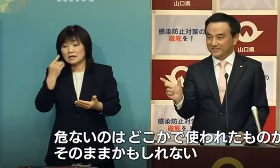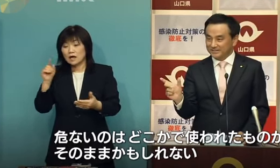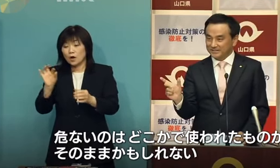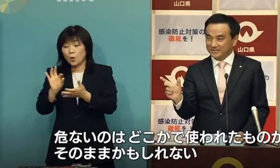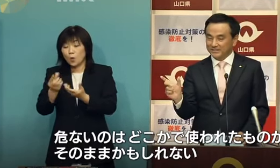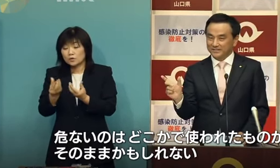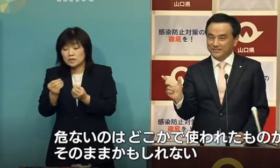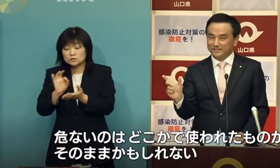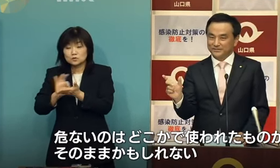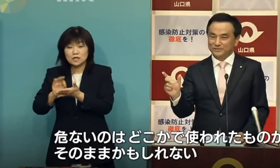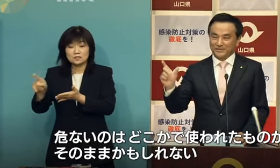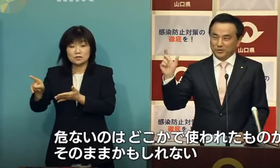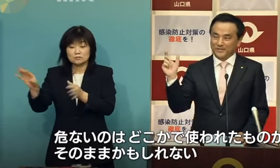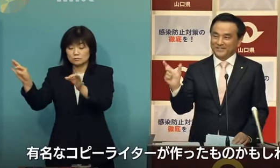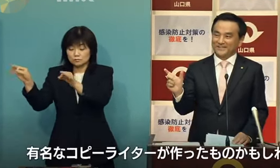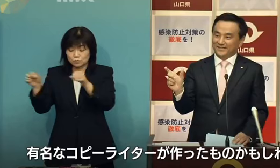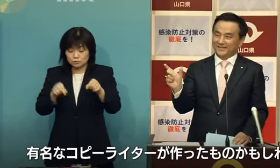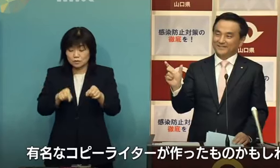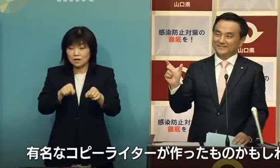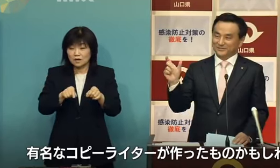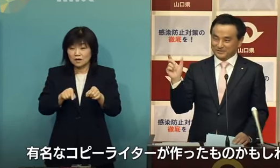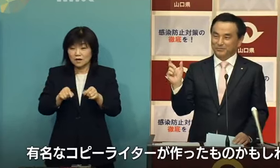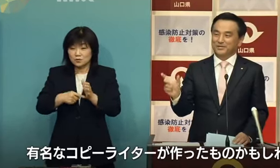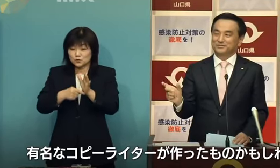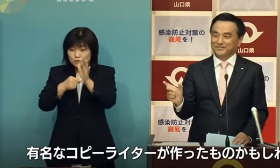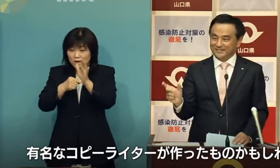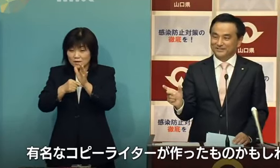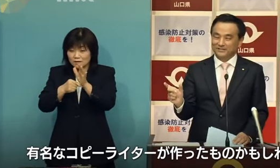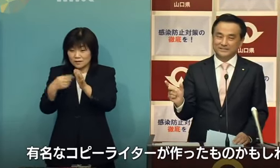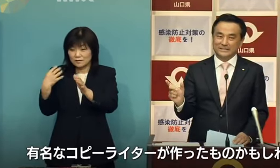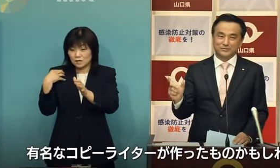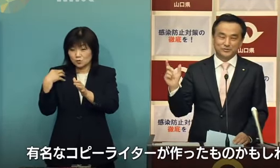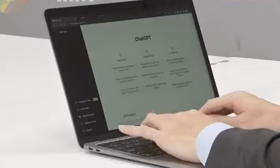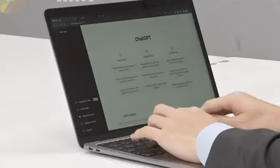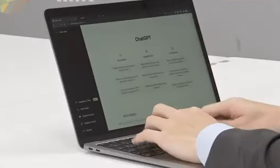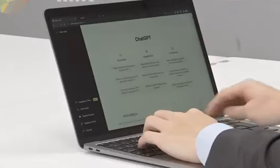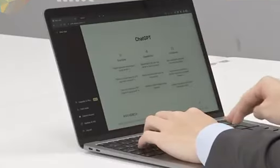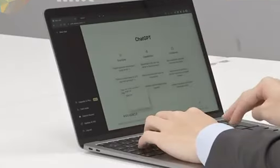もしれませんし、有名なコピーライターが作ったものかもしれない。